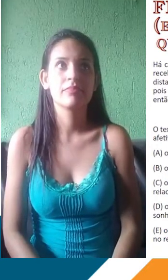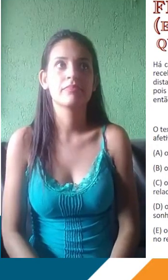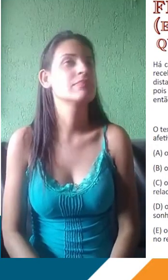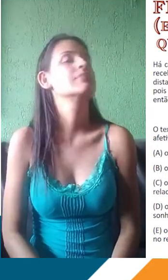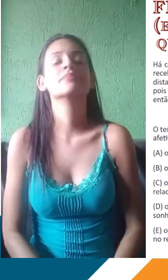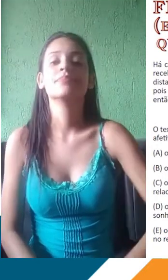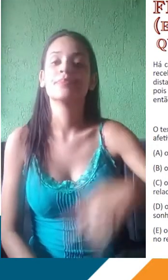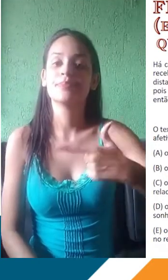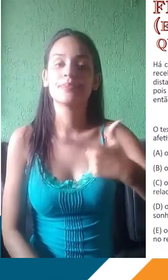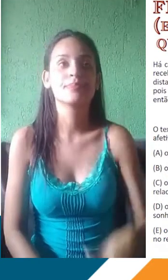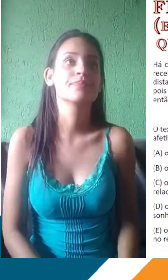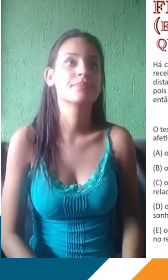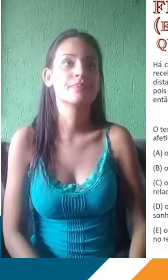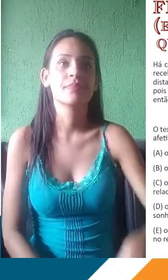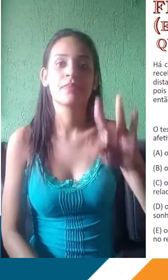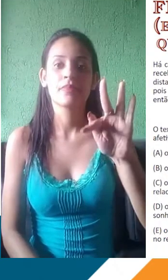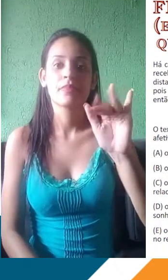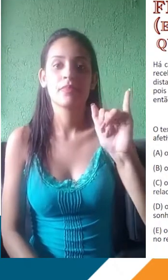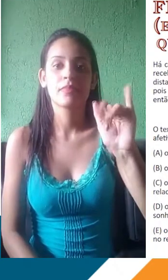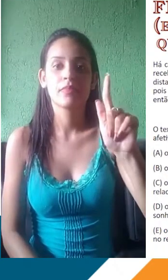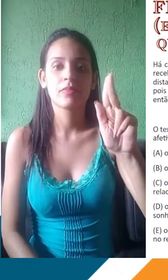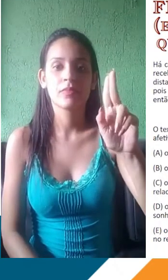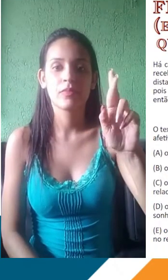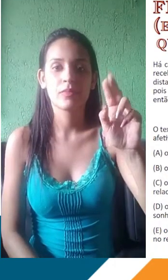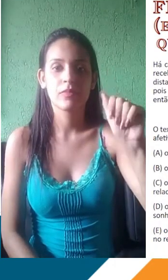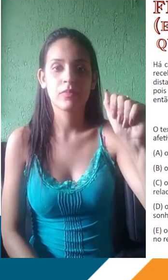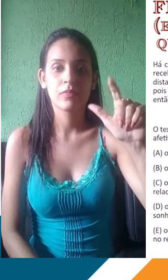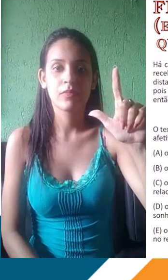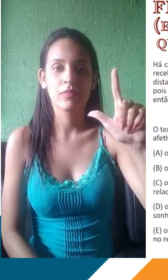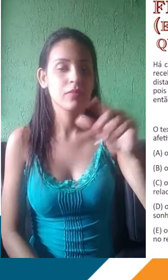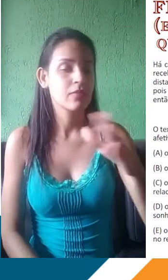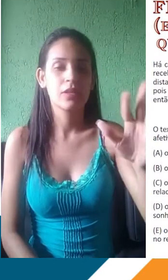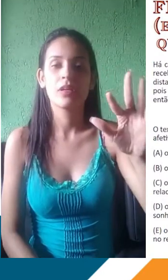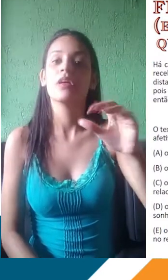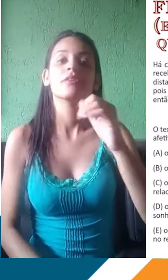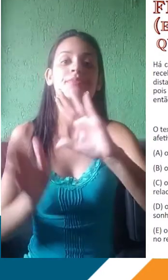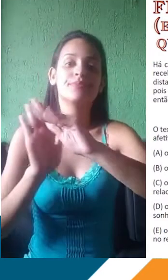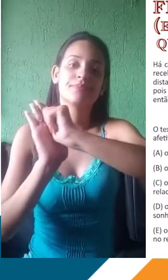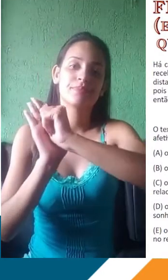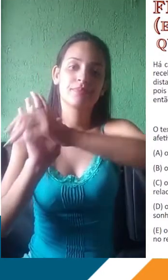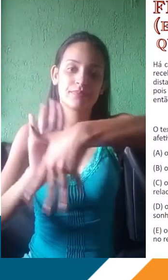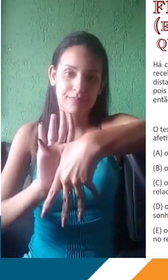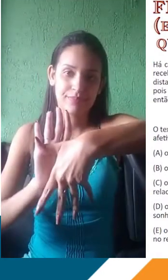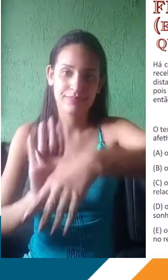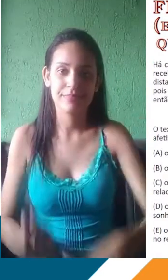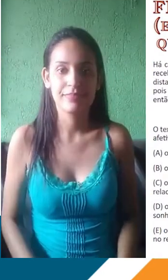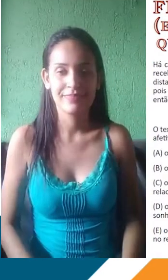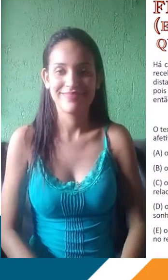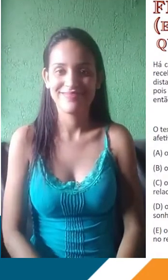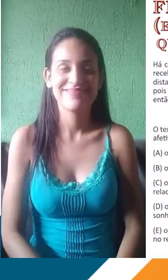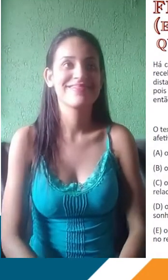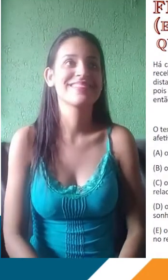figuras de linguagem, outra questão do Enem 2019. Vamos ao texto. Há casais que jogam com os sonhos como